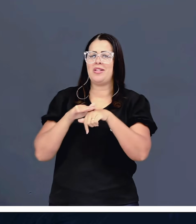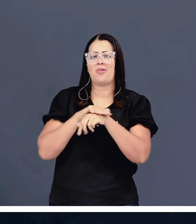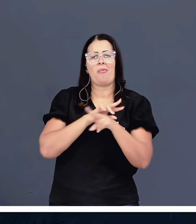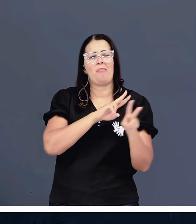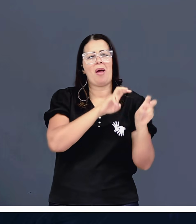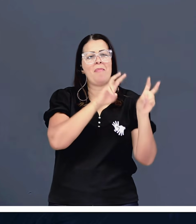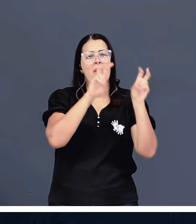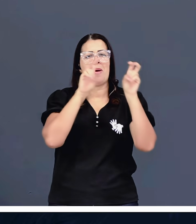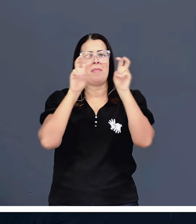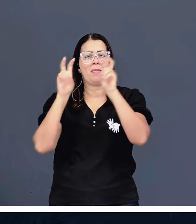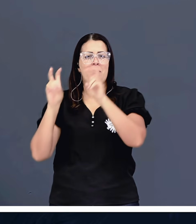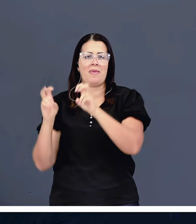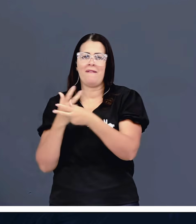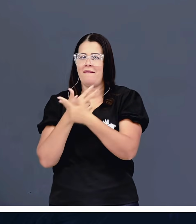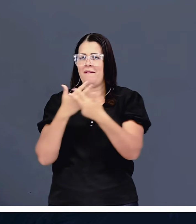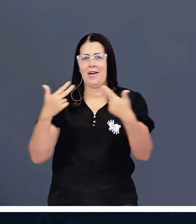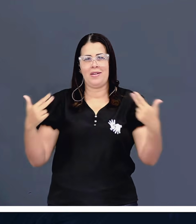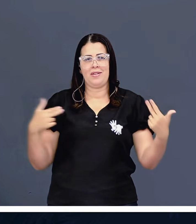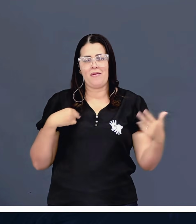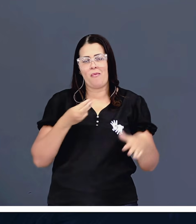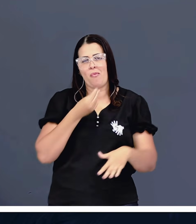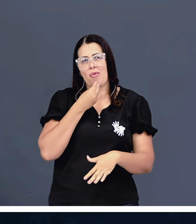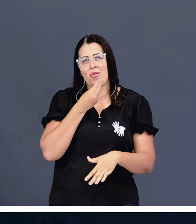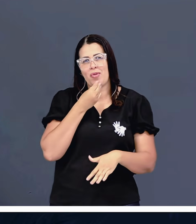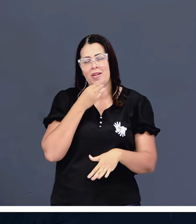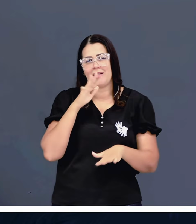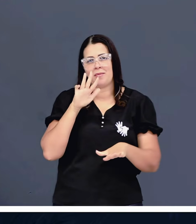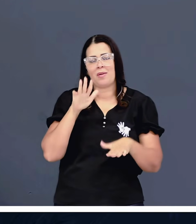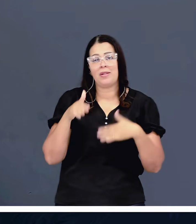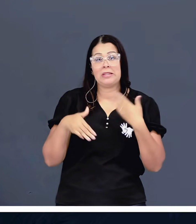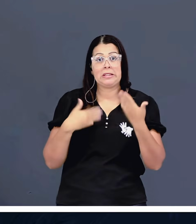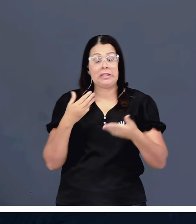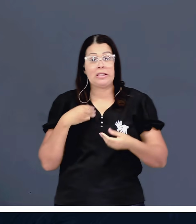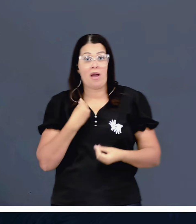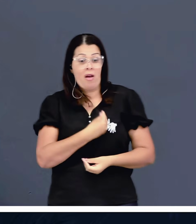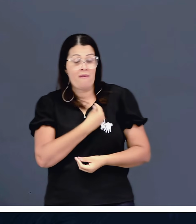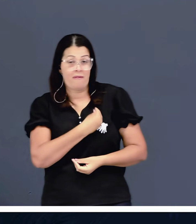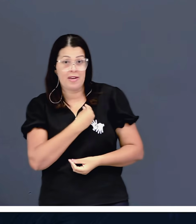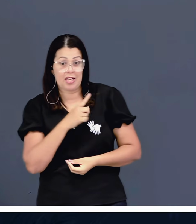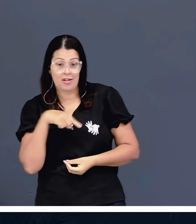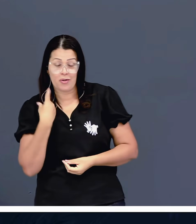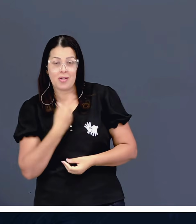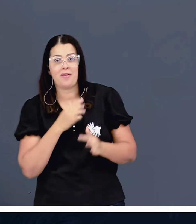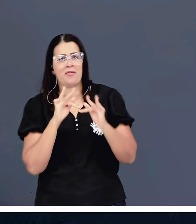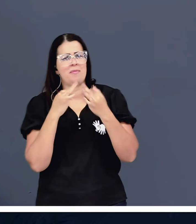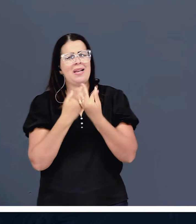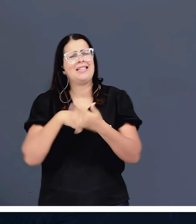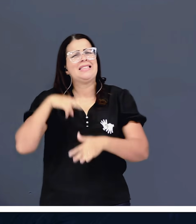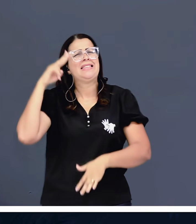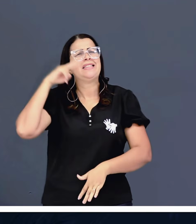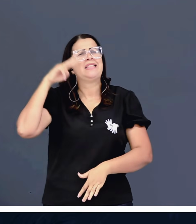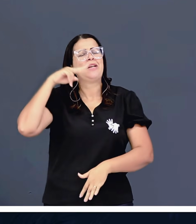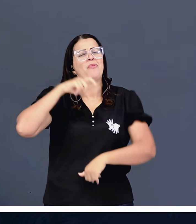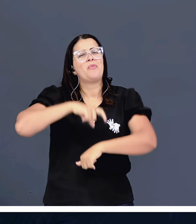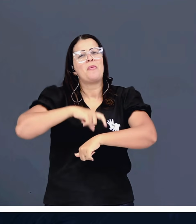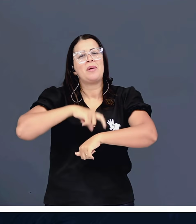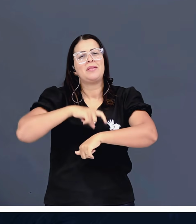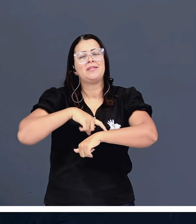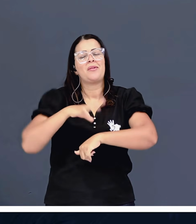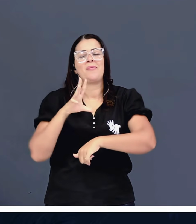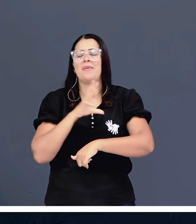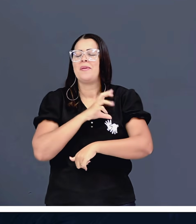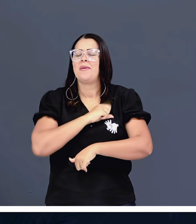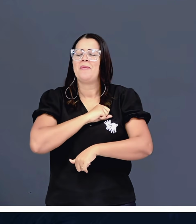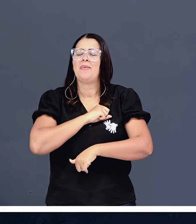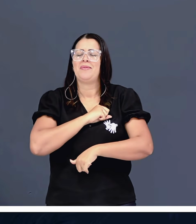coisas. E a gente teve a oportunidade de fazer um balanço também sobre a vida e sobre a nossa família. Eu lembro do momento em que, com muito